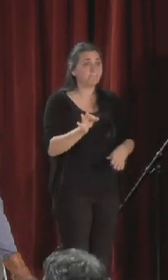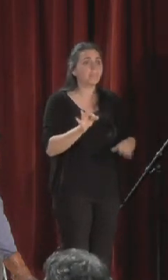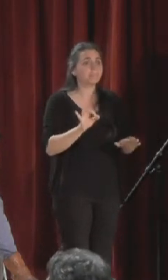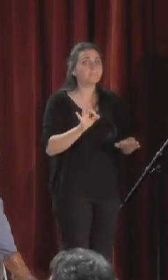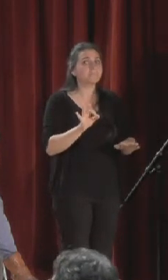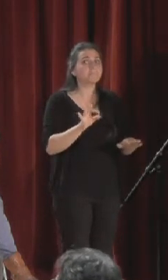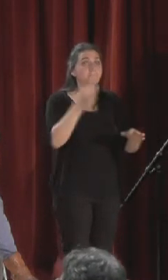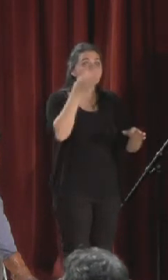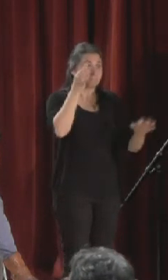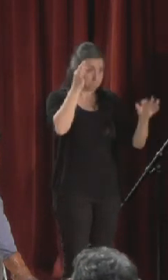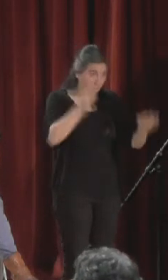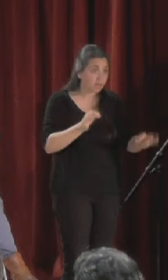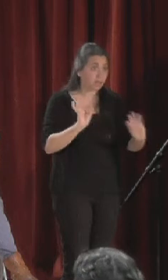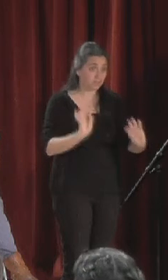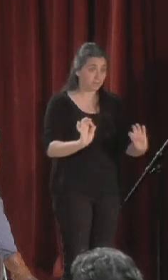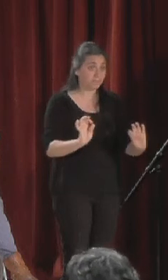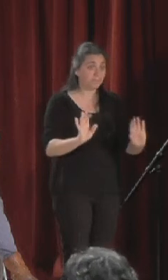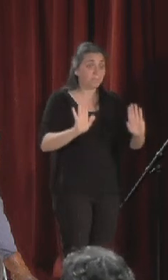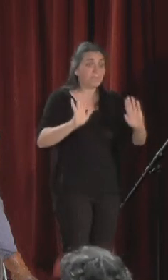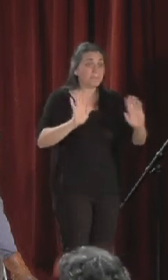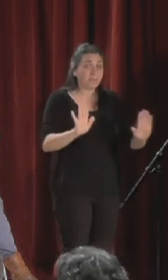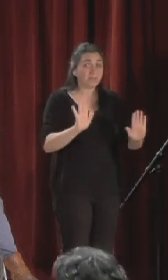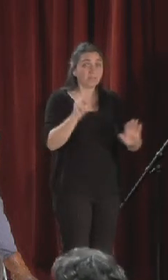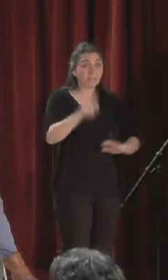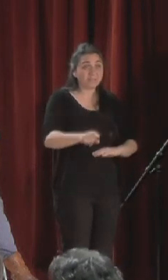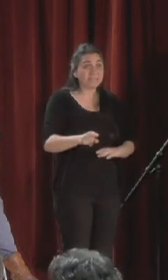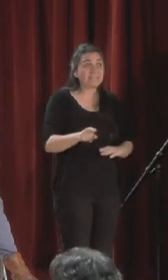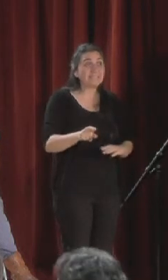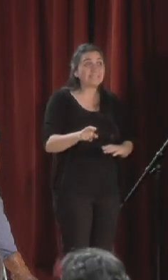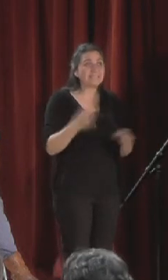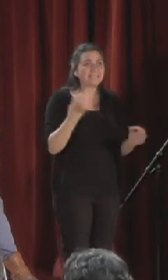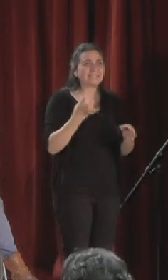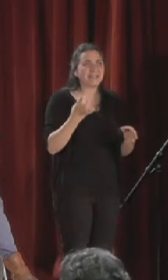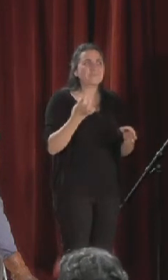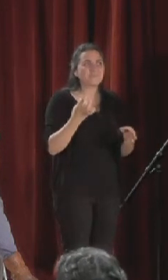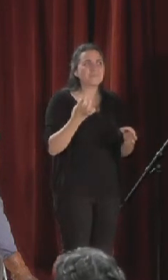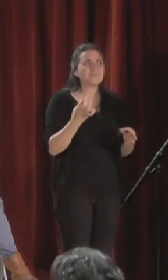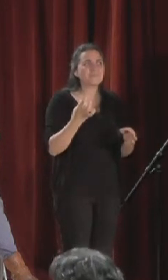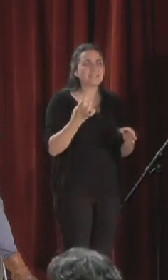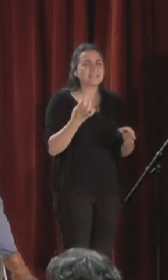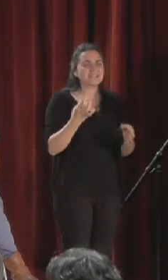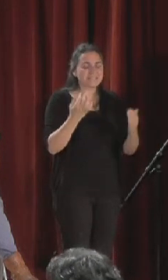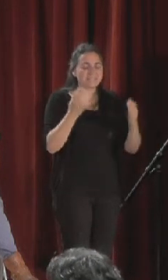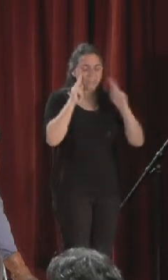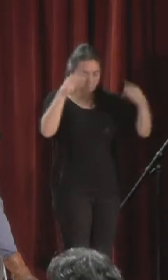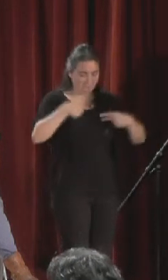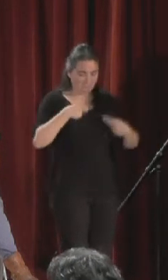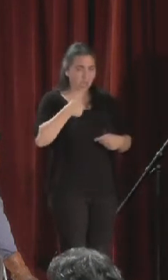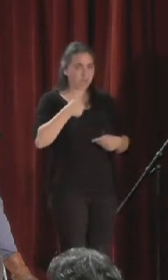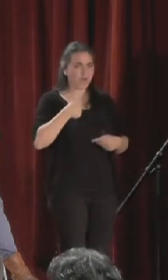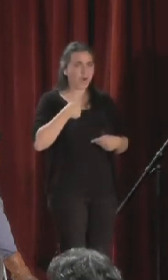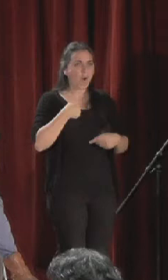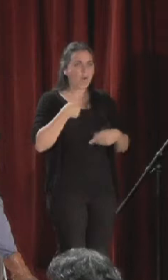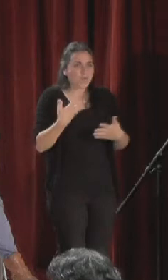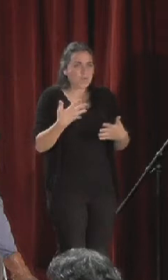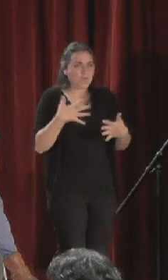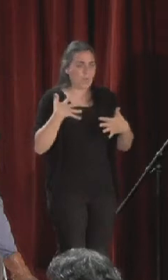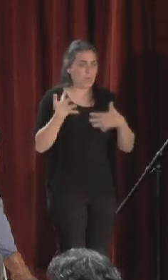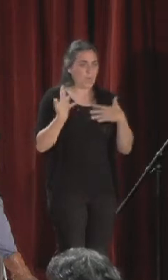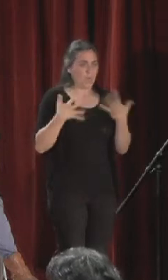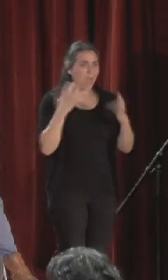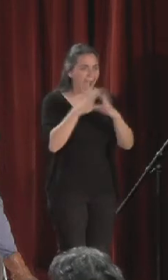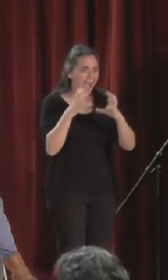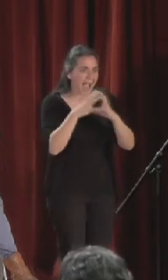totalmente certo. Pero tamén temos motivos para ilusionarnos. Eu de verdade que estou ilusionado.